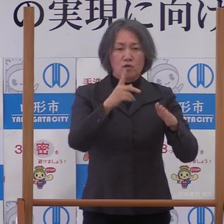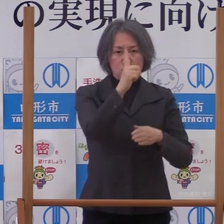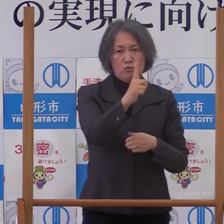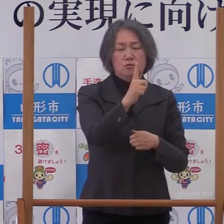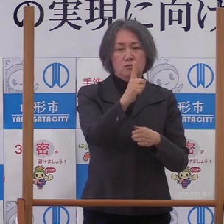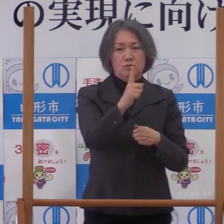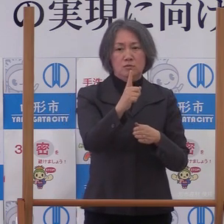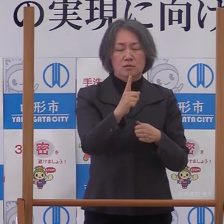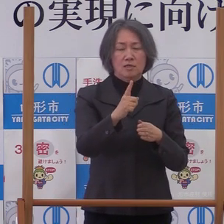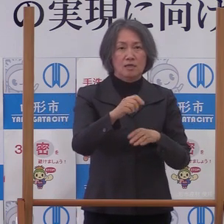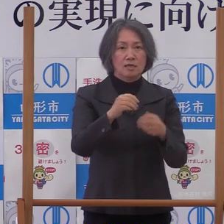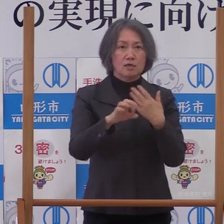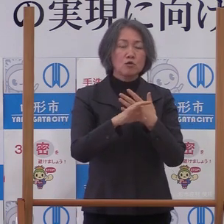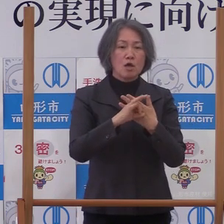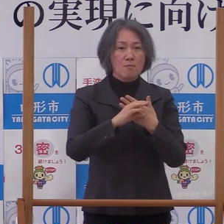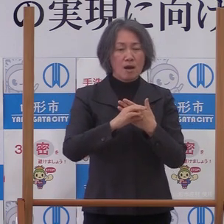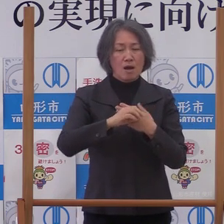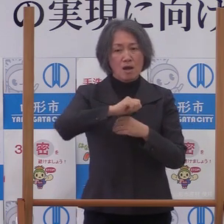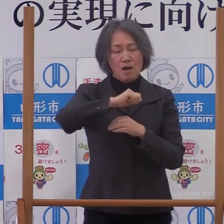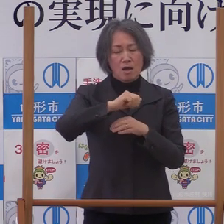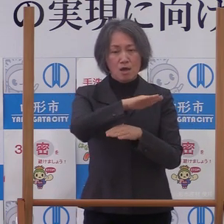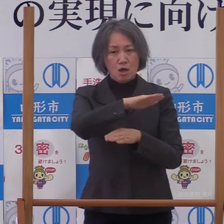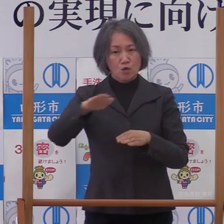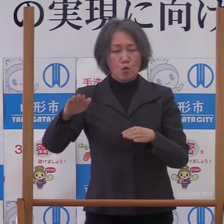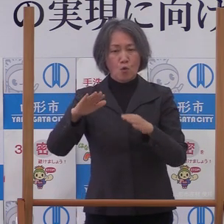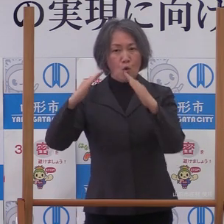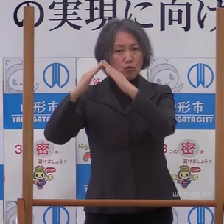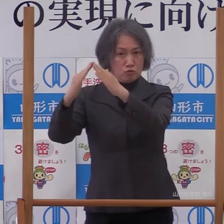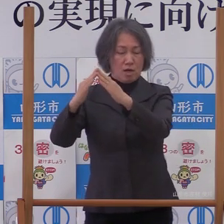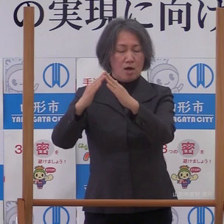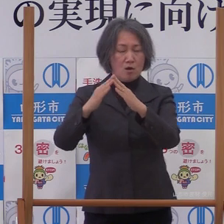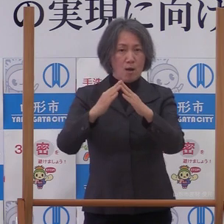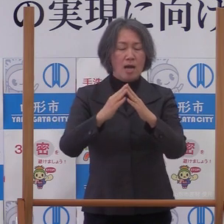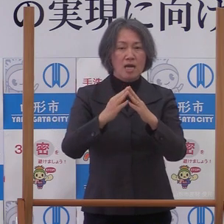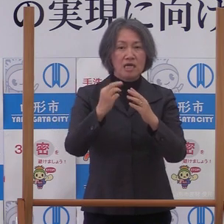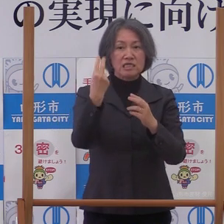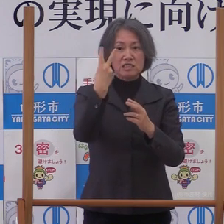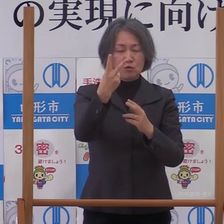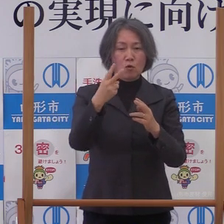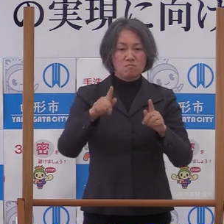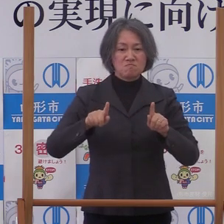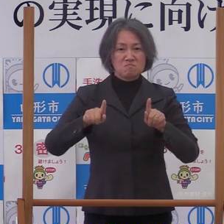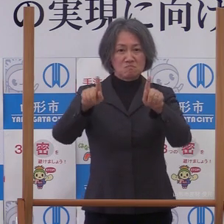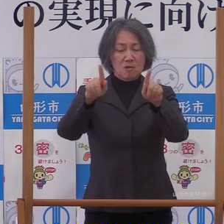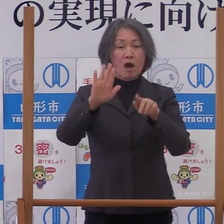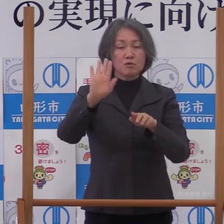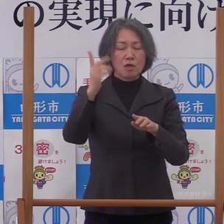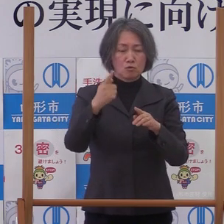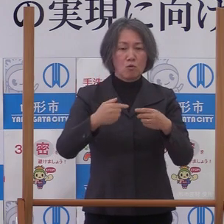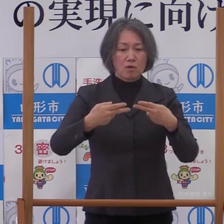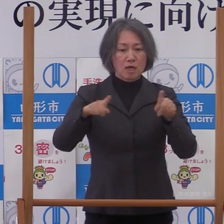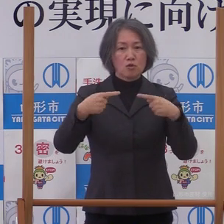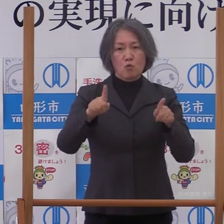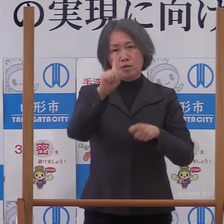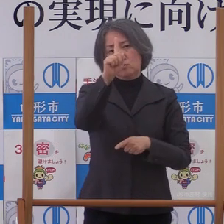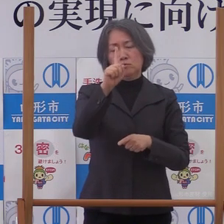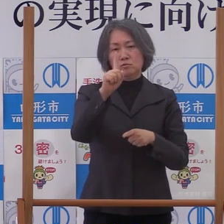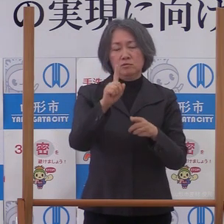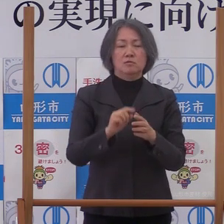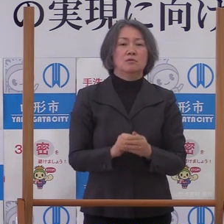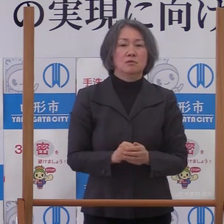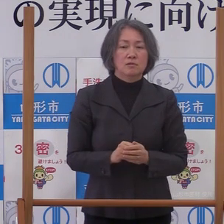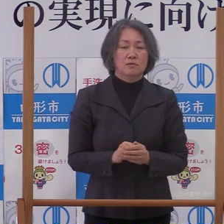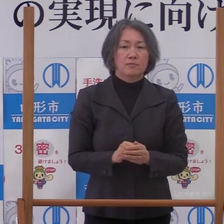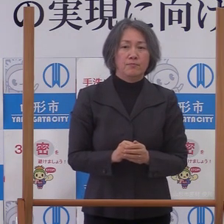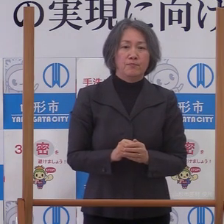例えば横倉ですと2本並んでますけども、あるいは2機ということになりますので、合計で座王全体ですと35個ありますので、